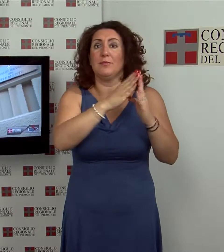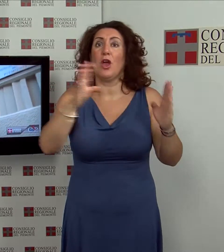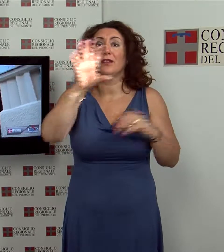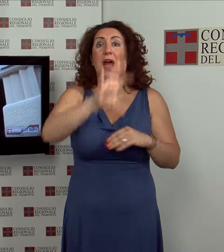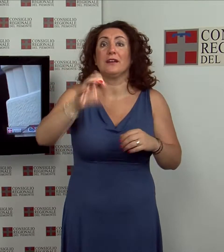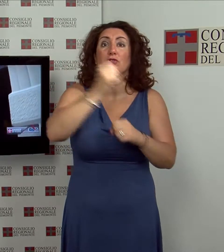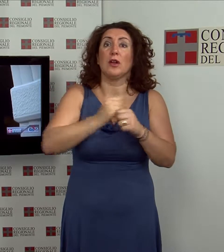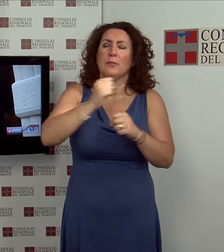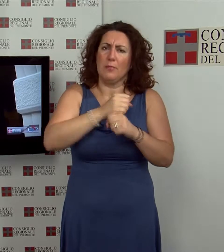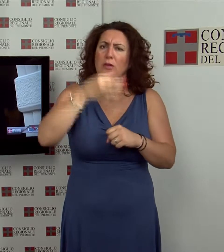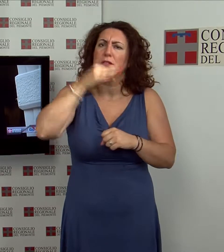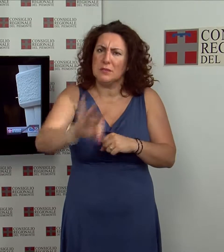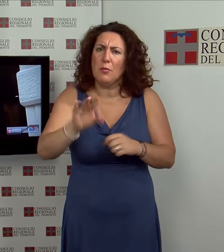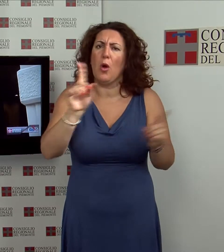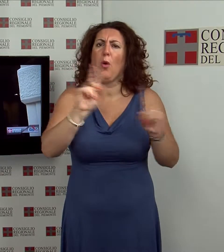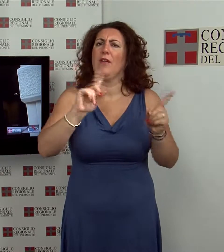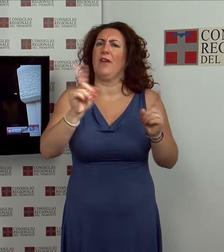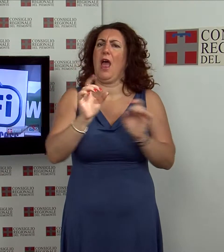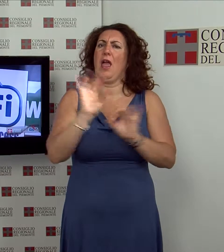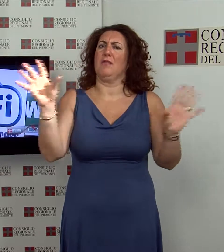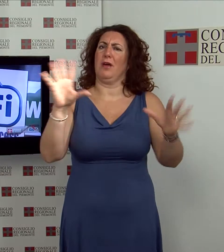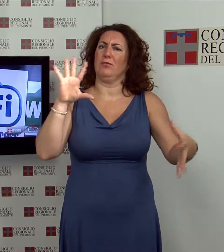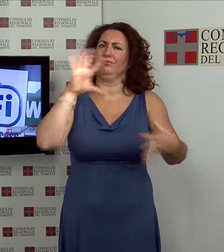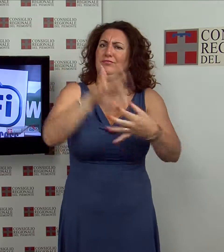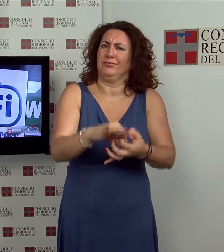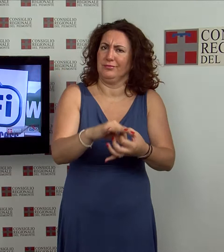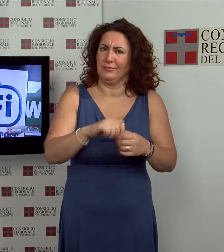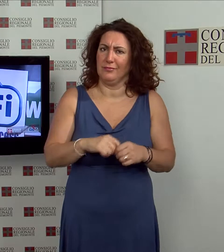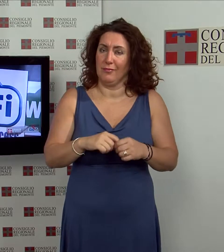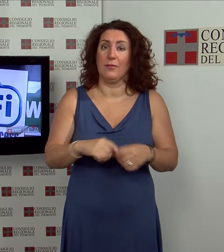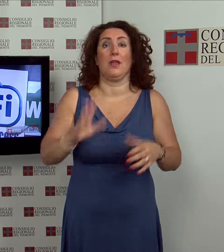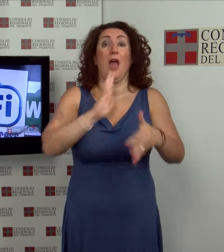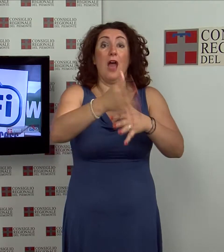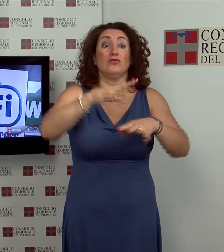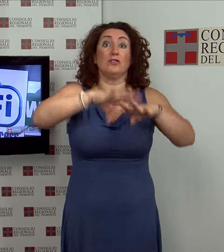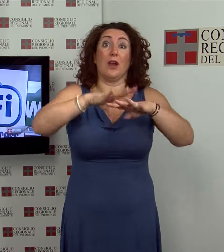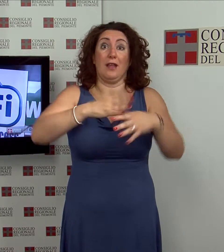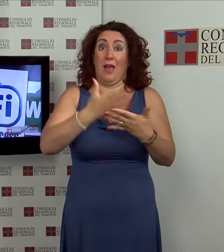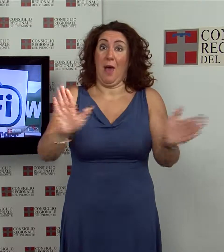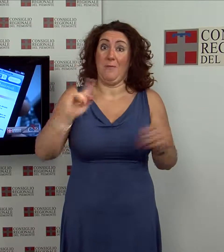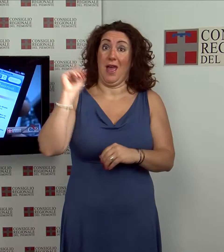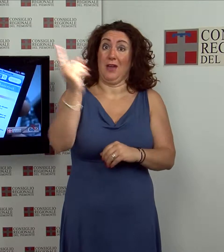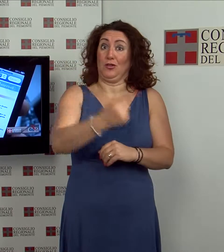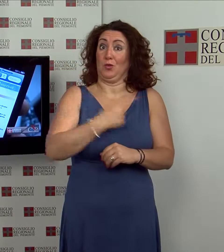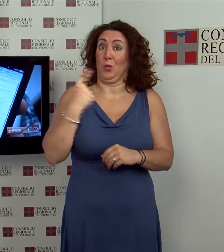possibile collegarsi liberamente al Wi-Fi. L'accesso alla rete, aperto a tutti, è disponibile senza necessità di